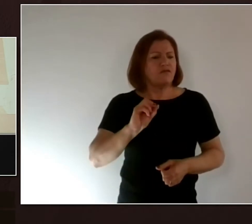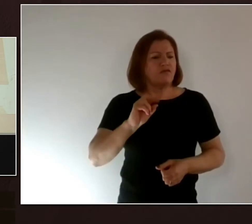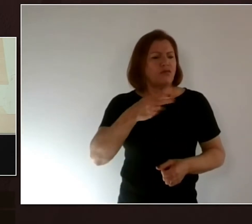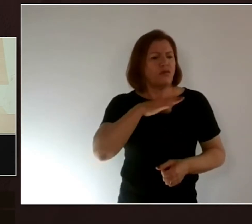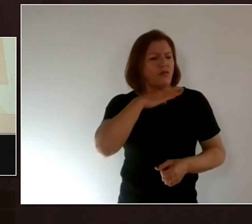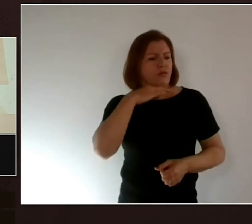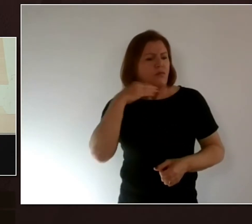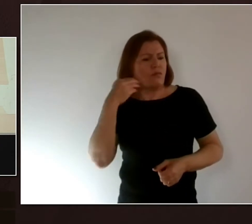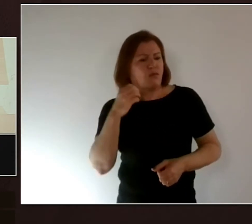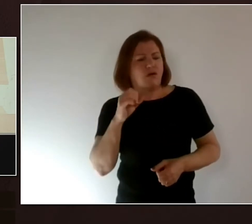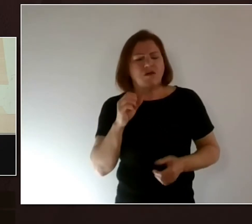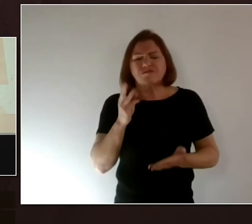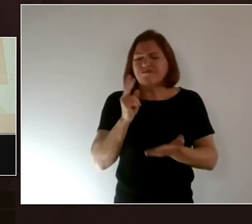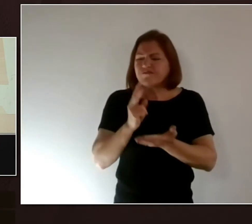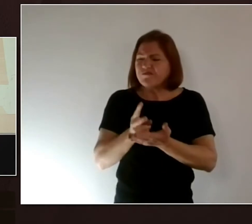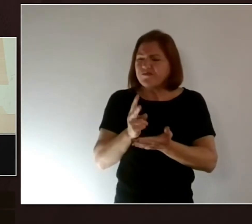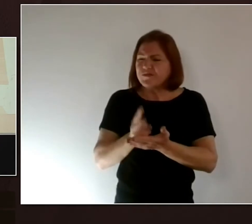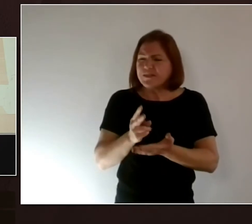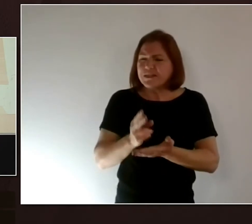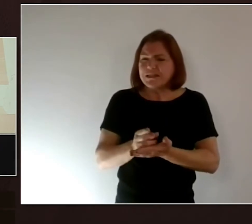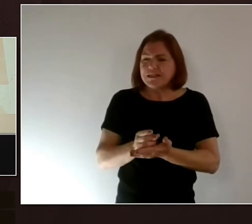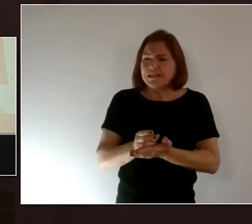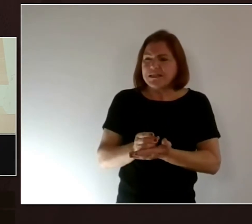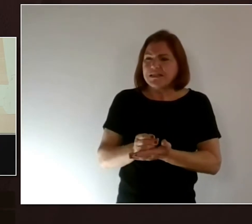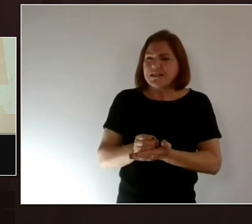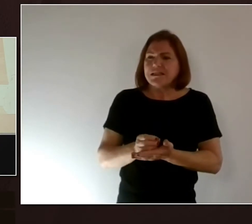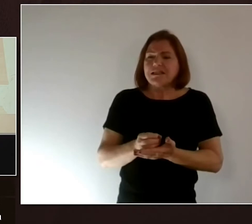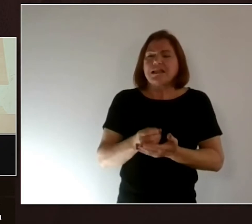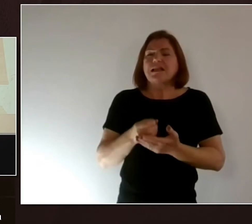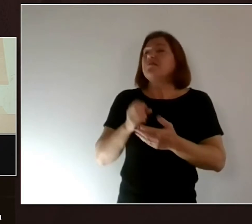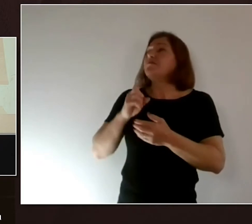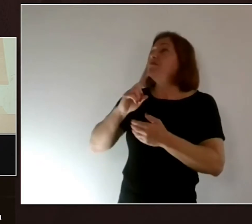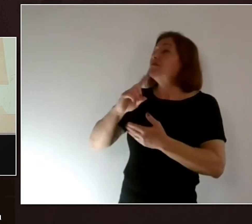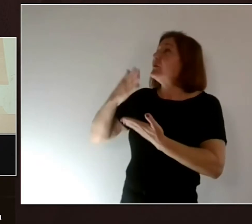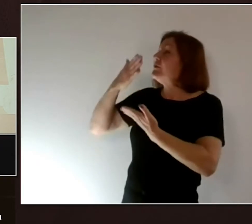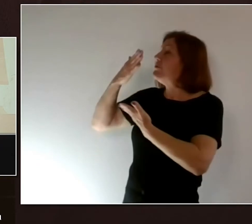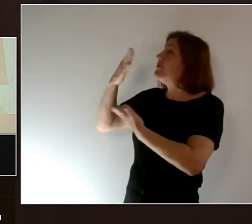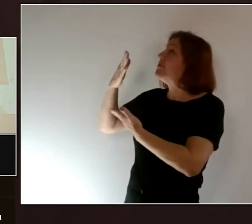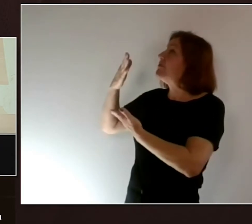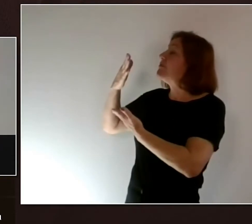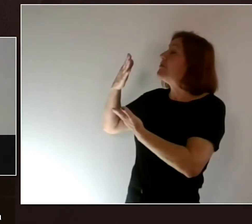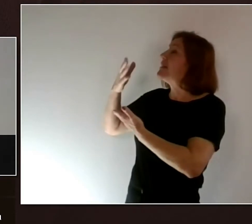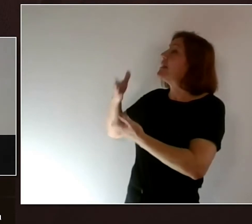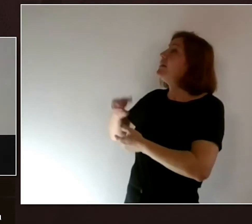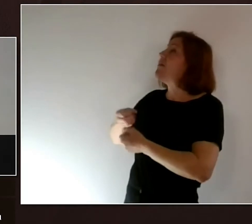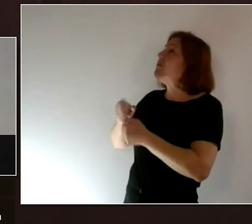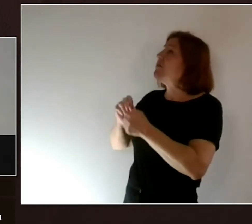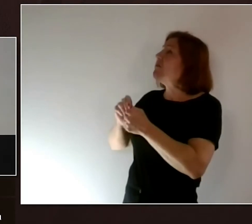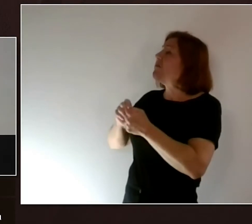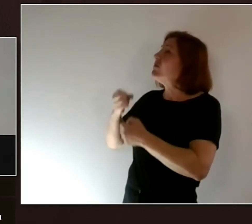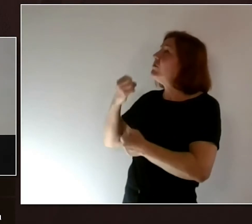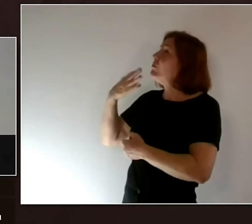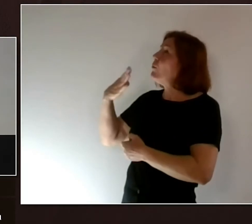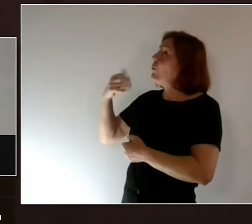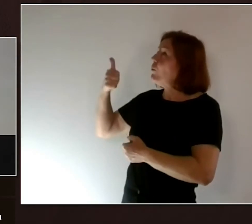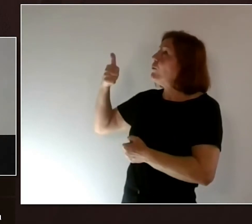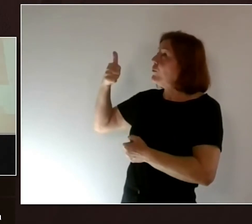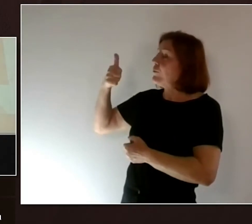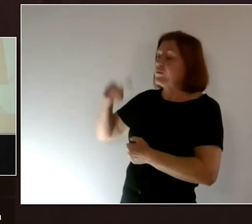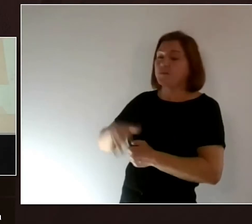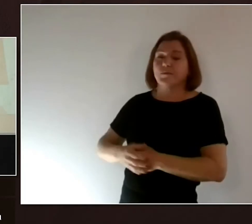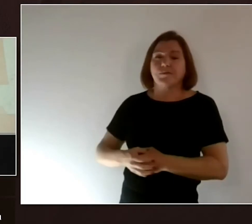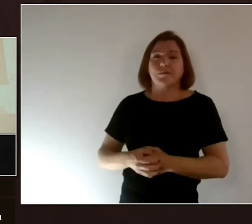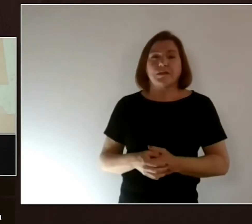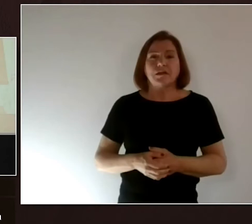o Senhor, quer na vida, quer na morte. Porque importa que todos nós compareçamos perante